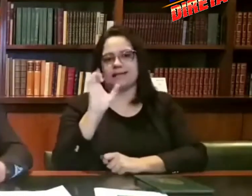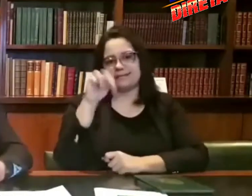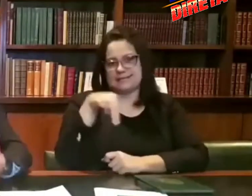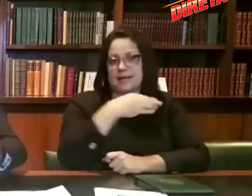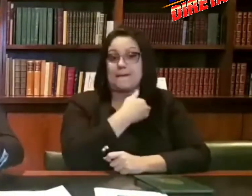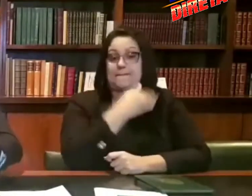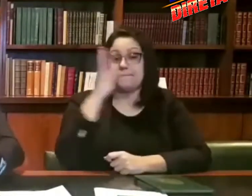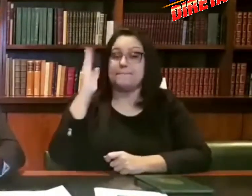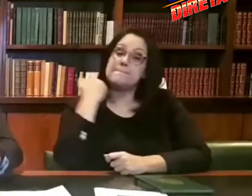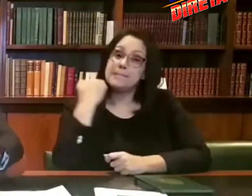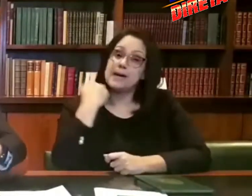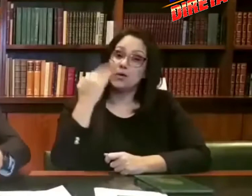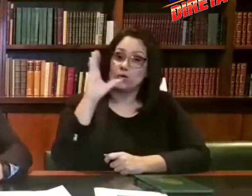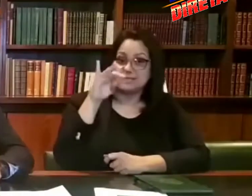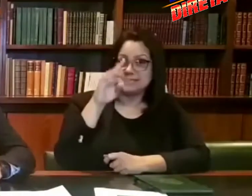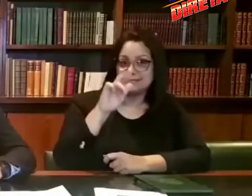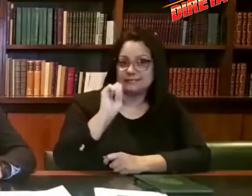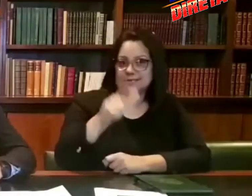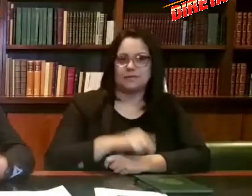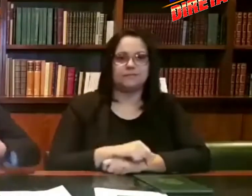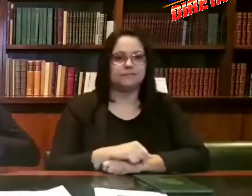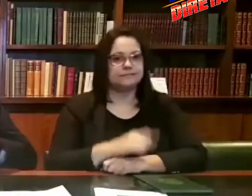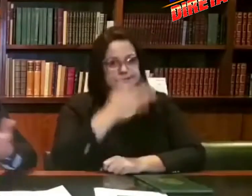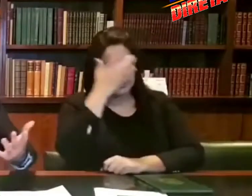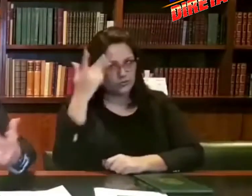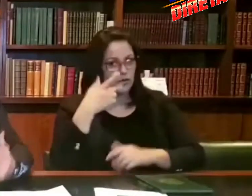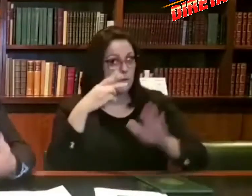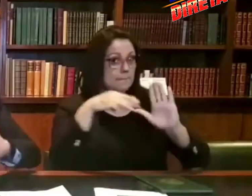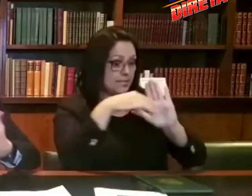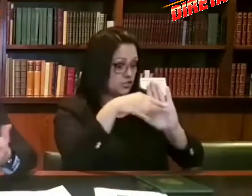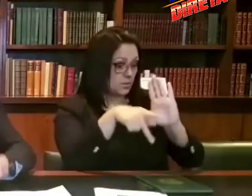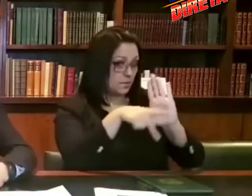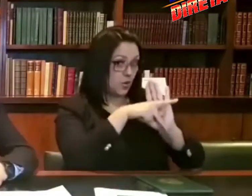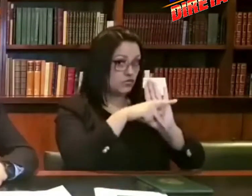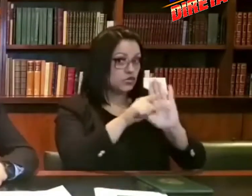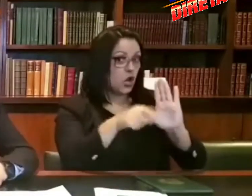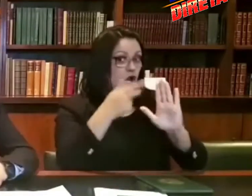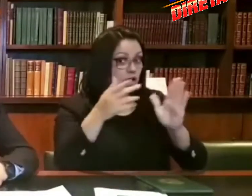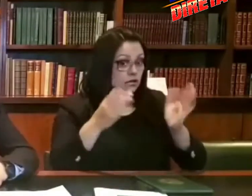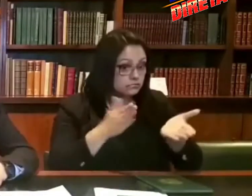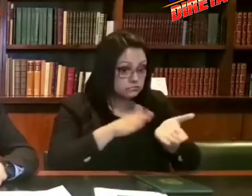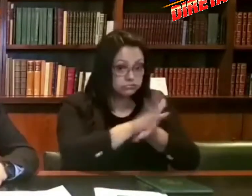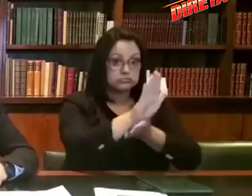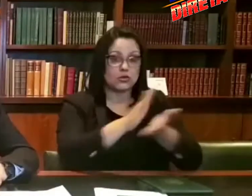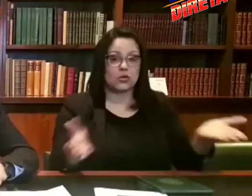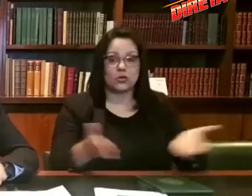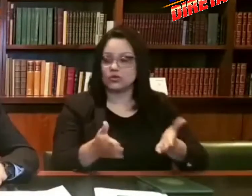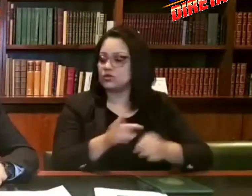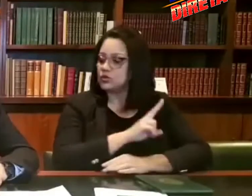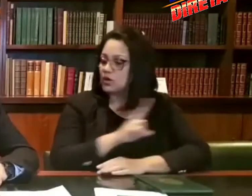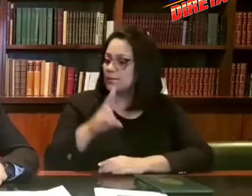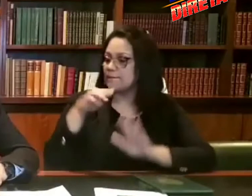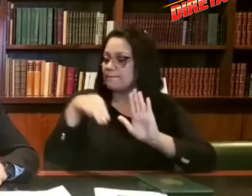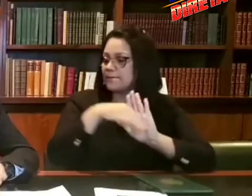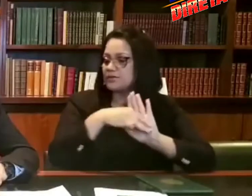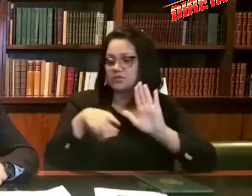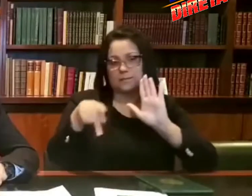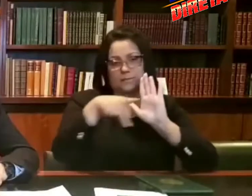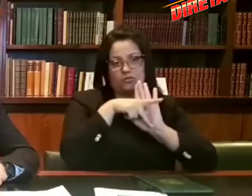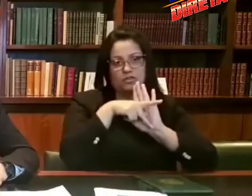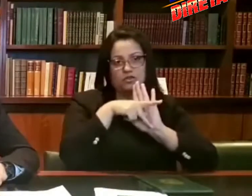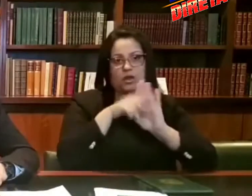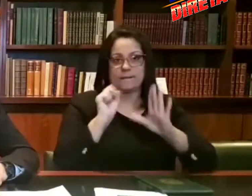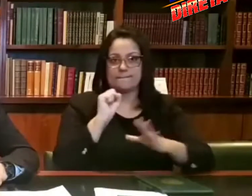a falar que uma medida provisória publicada no dia de hoje, né? Quem assina sou eu sou o responsável, chamada Medida Provisória da